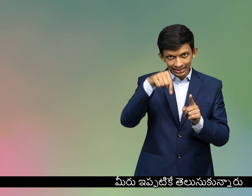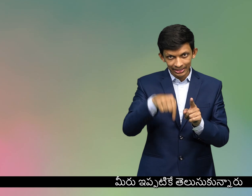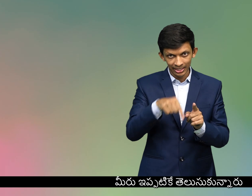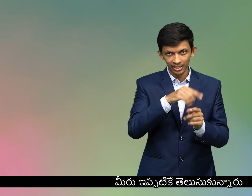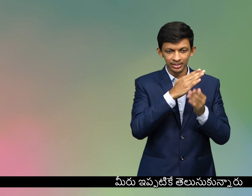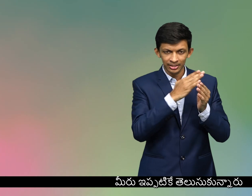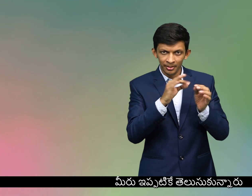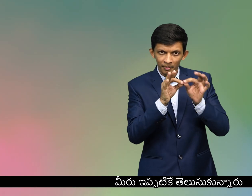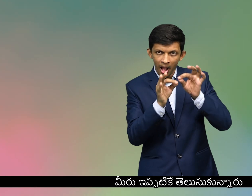తెలుసుకున్నారు.